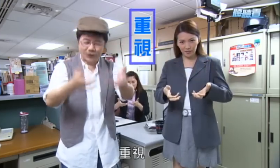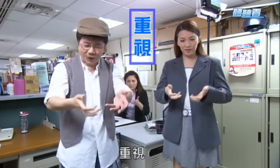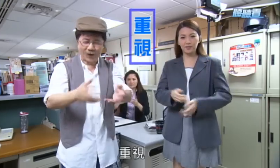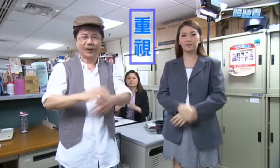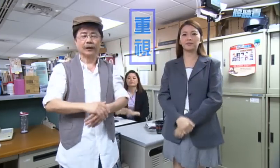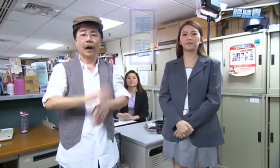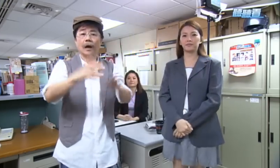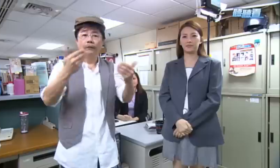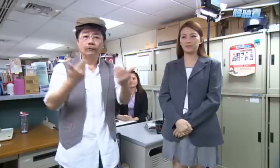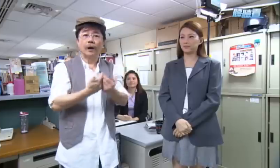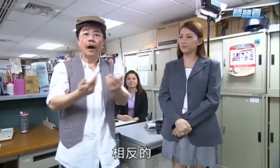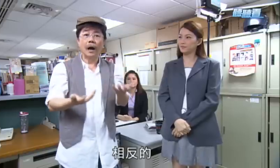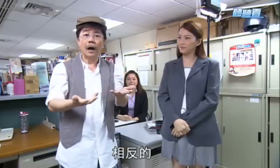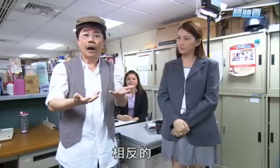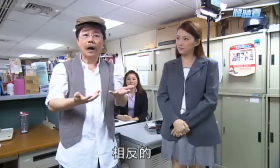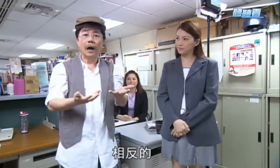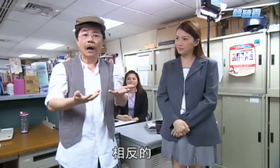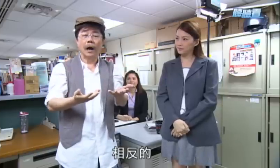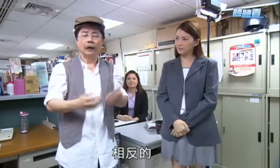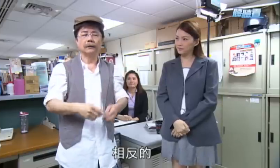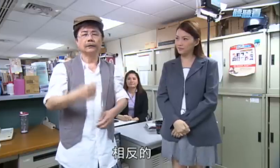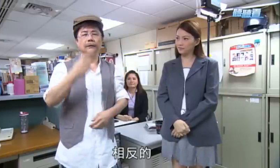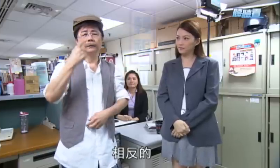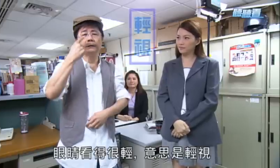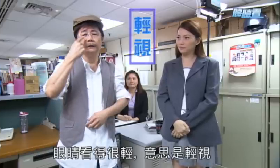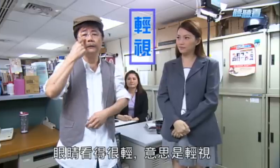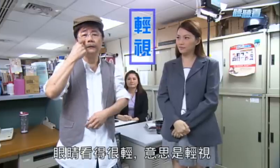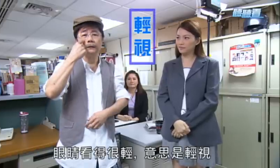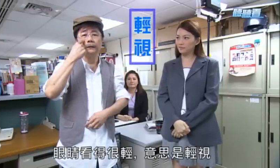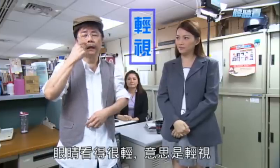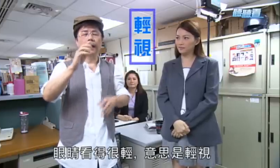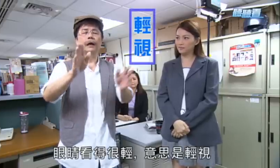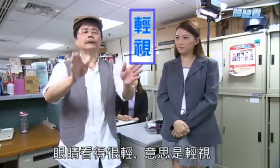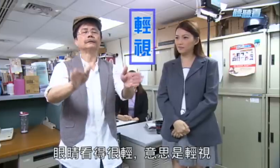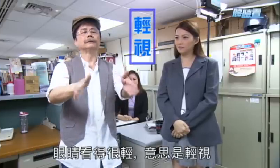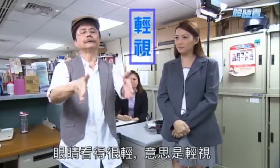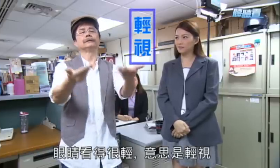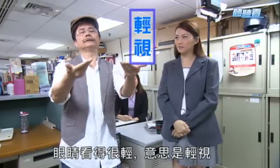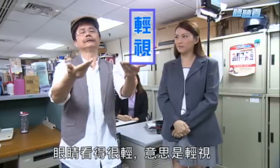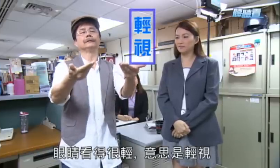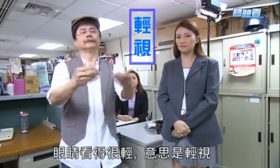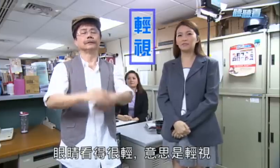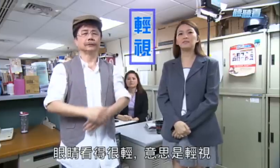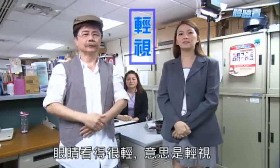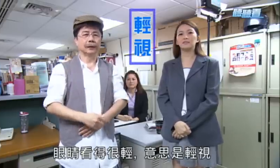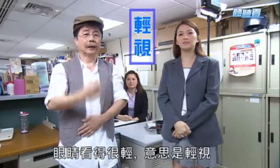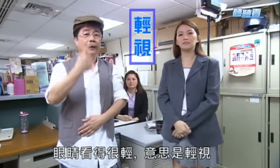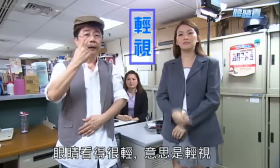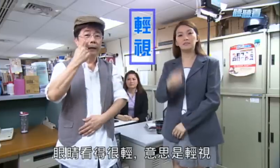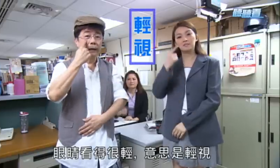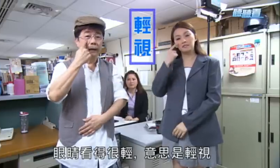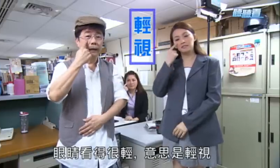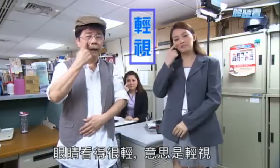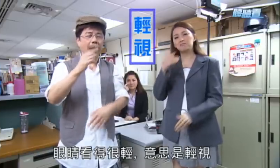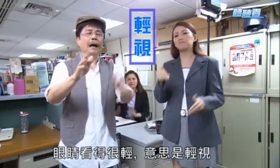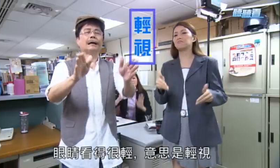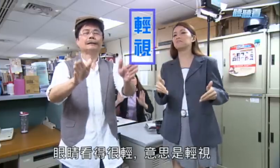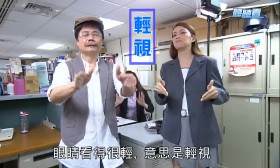重视。相反的，眼睛看得很轻，意思是 轻